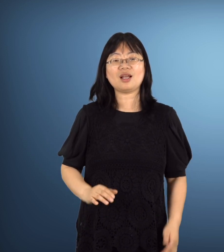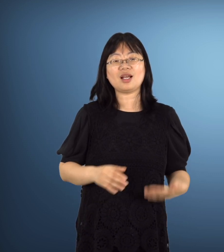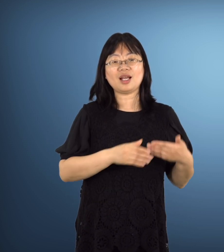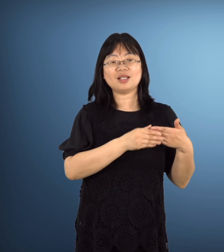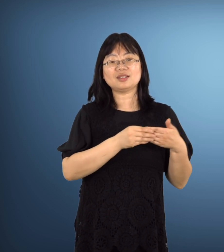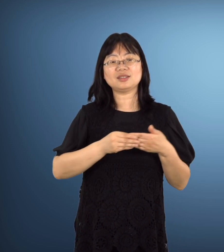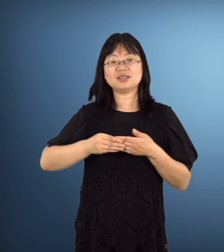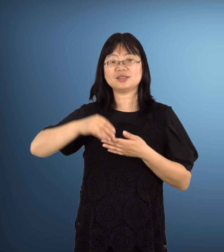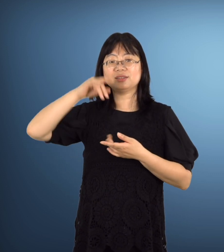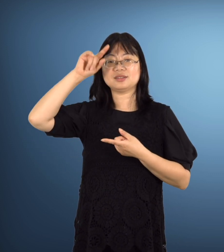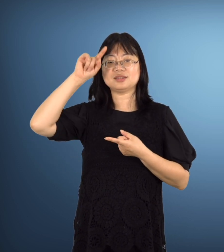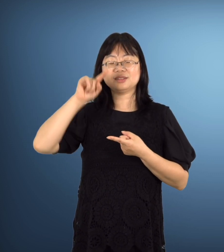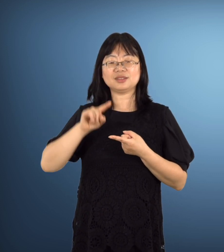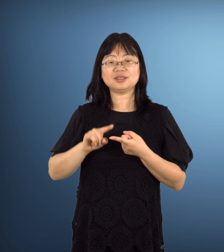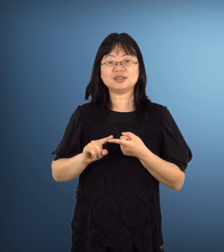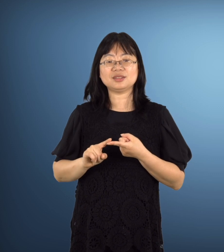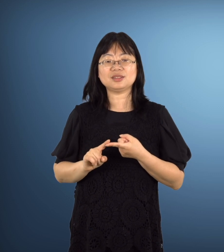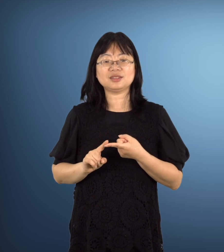원합니다.